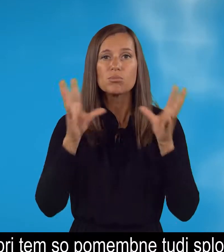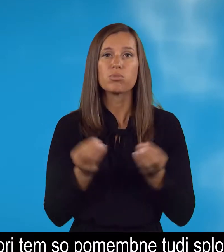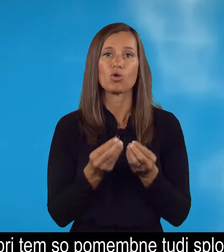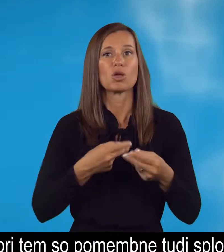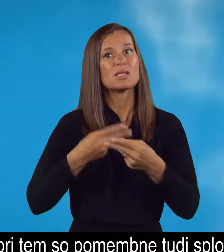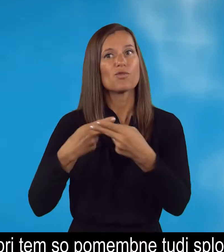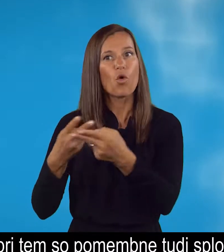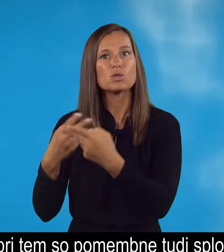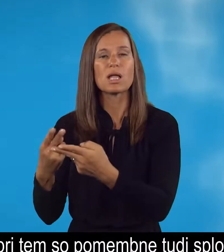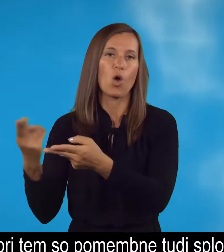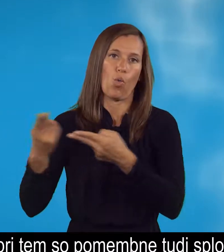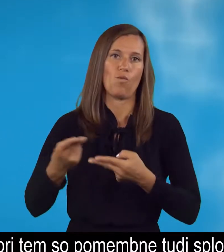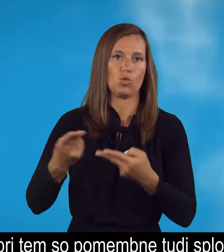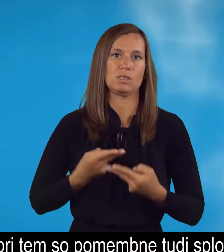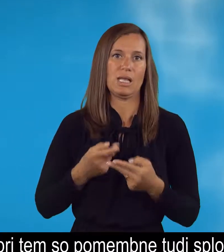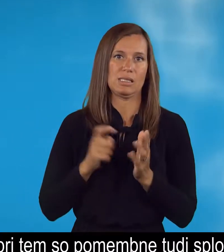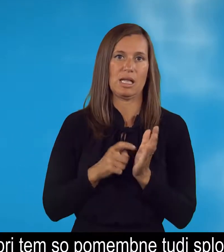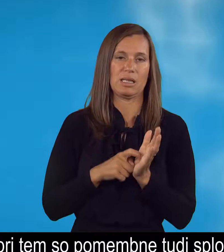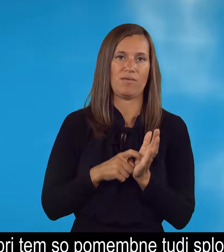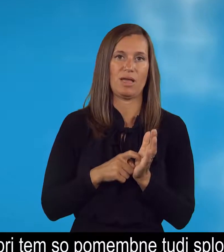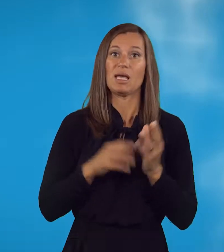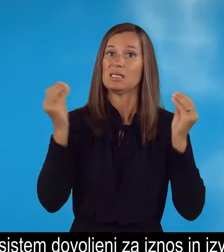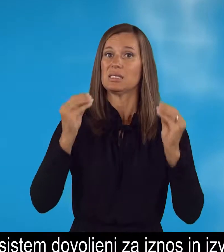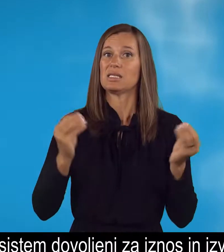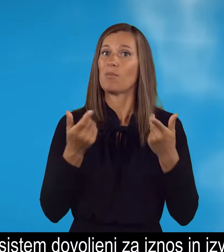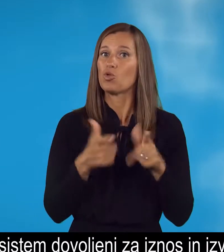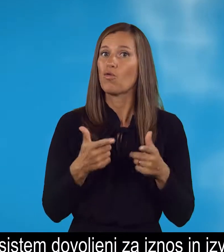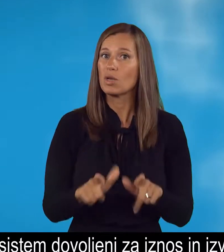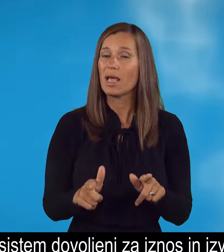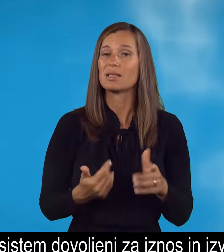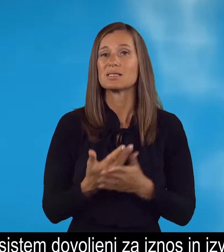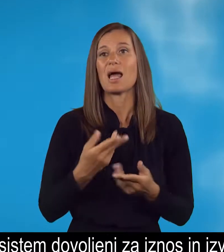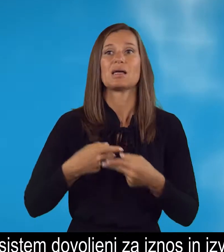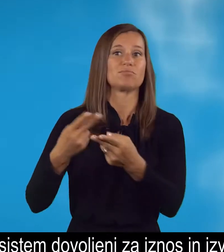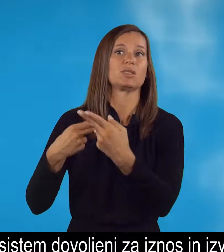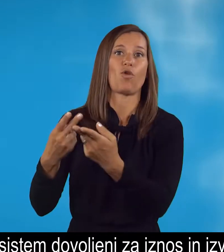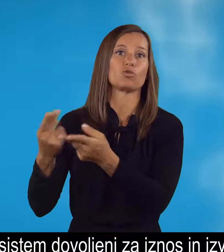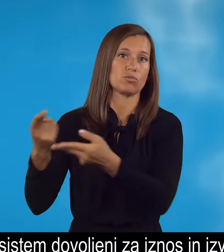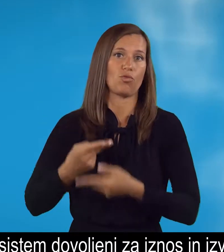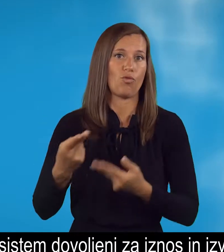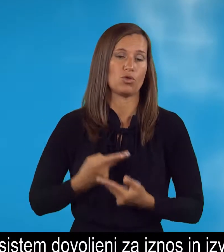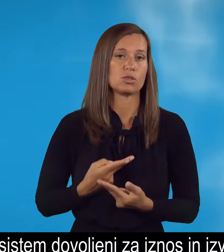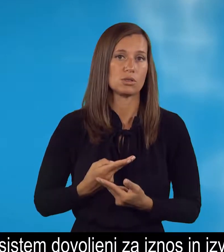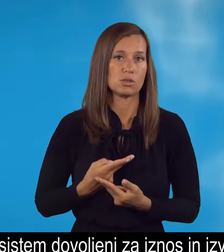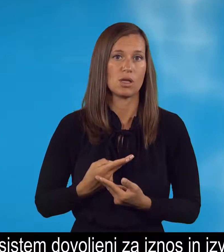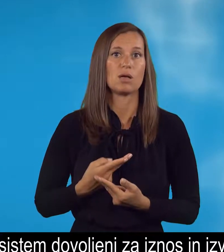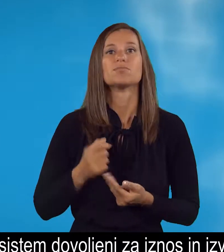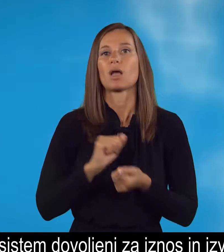splošne izvozne in uvozne zahteve, sistem dovoljenj za iznos in izvoz,